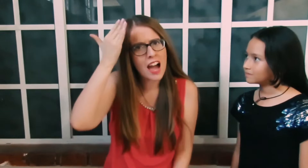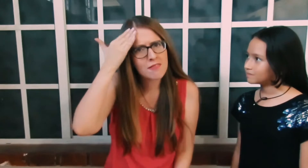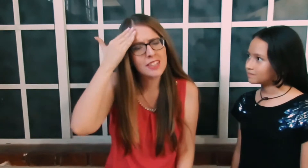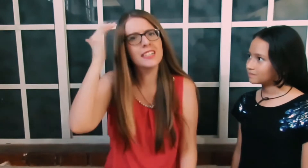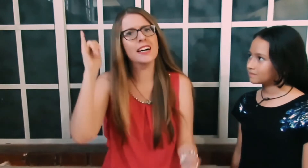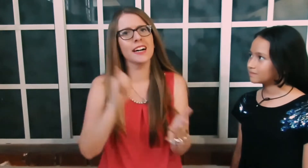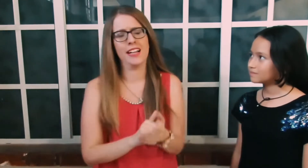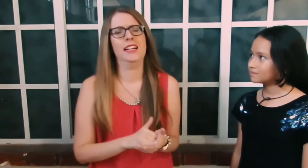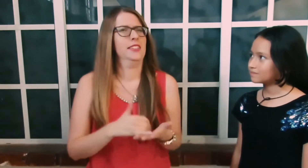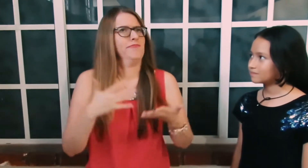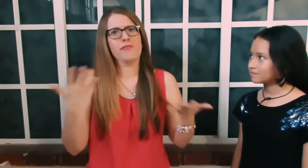Tú sabes,